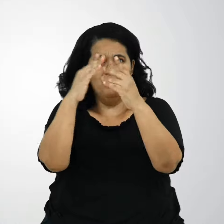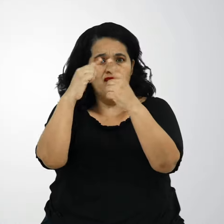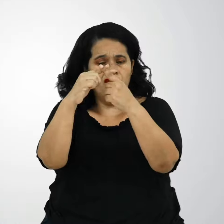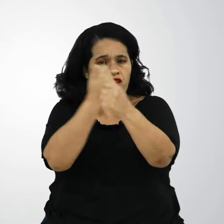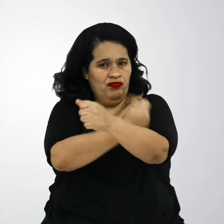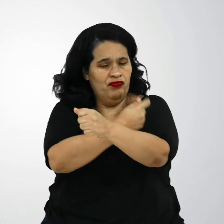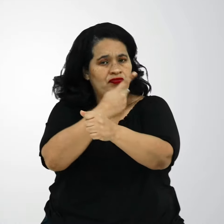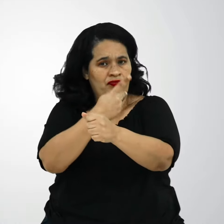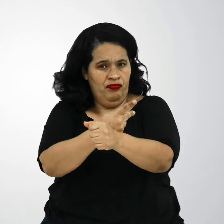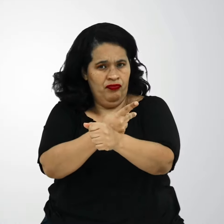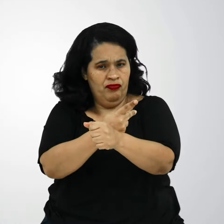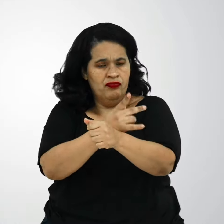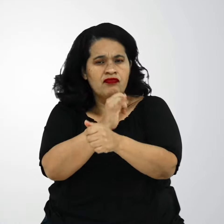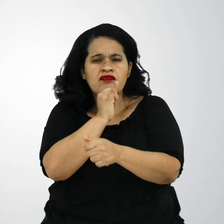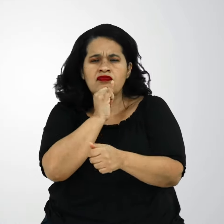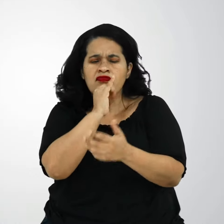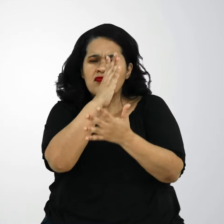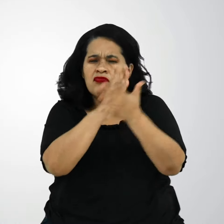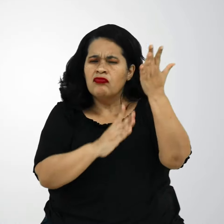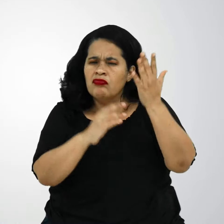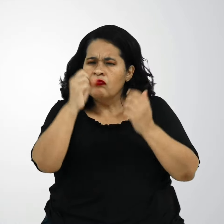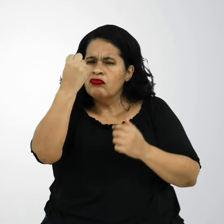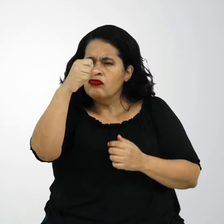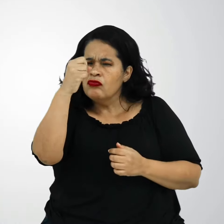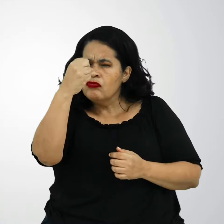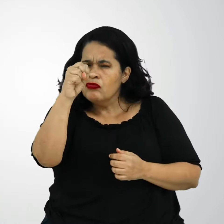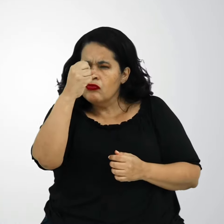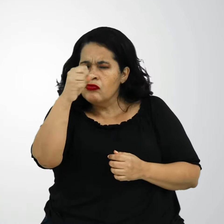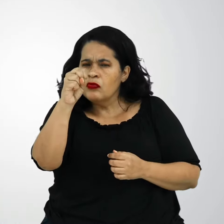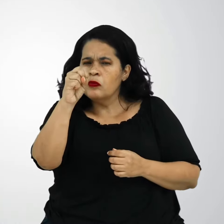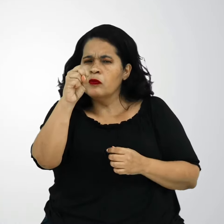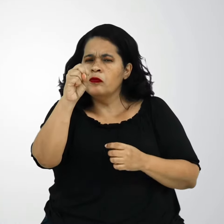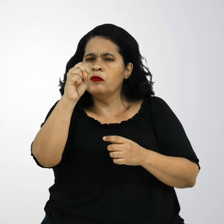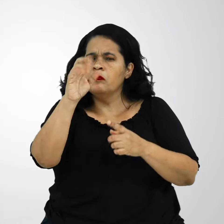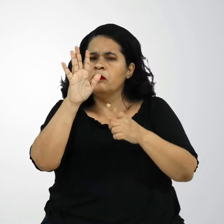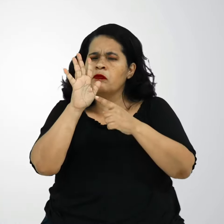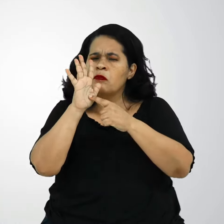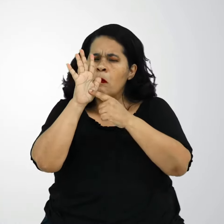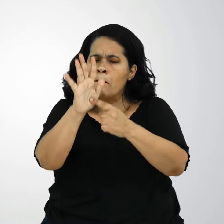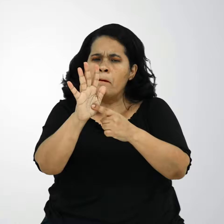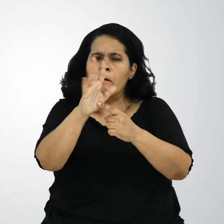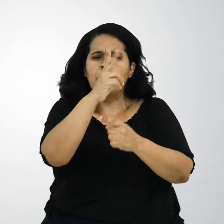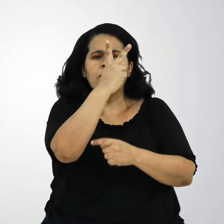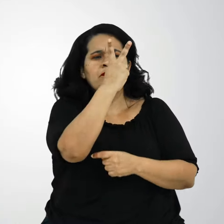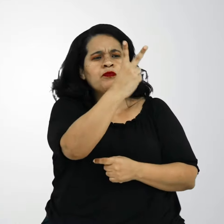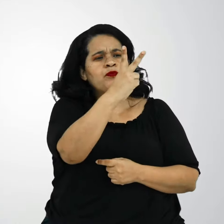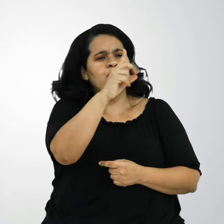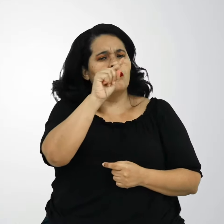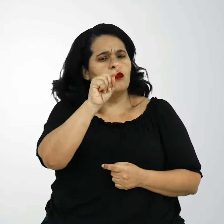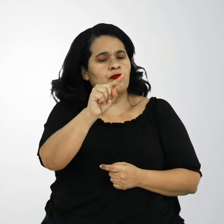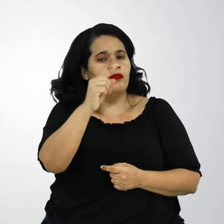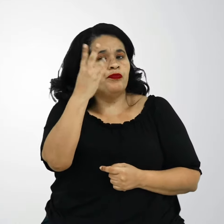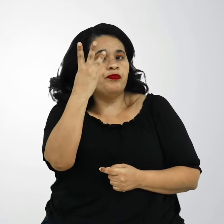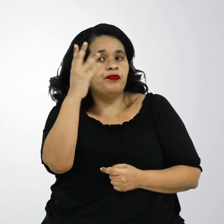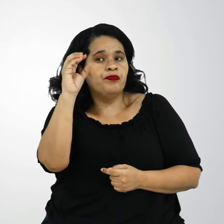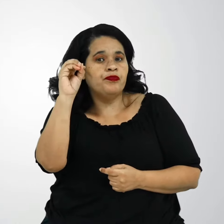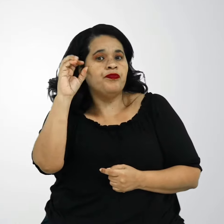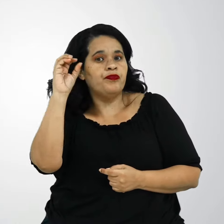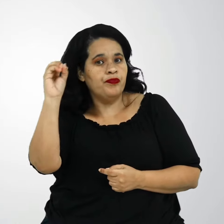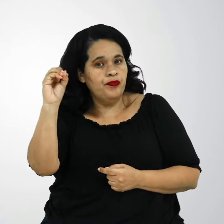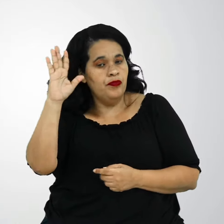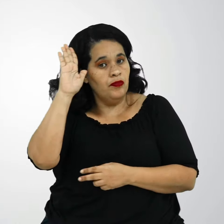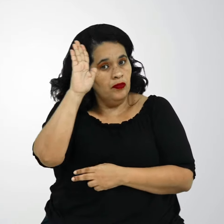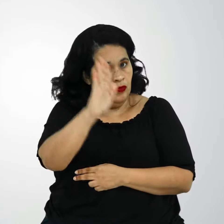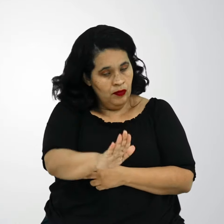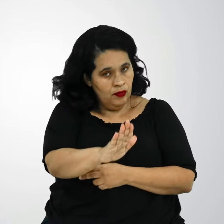no capítulo 8, quando fala também das 2.300 tardes e manhãs. Há uma